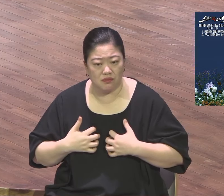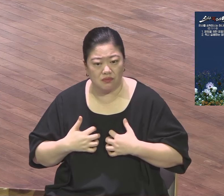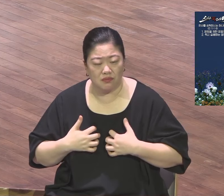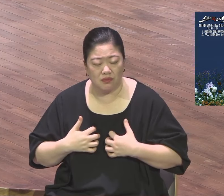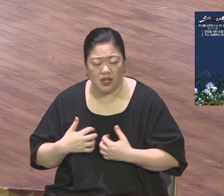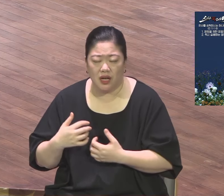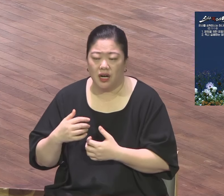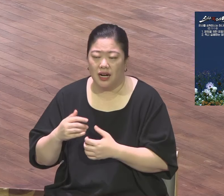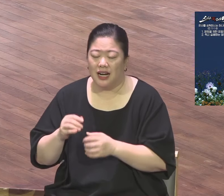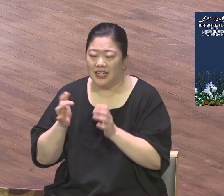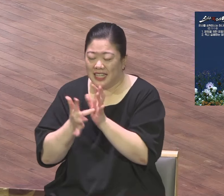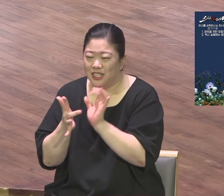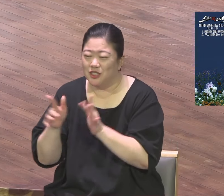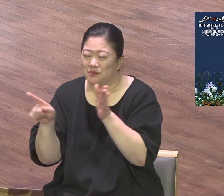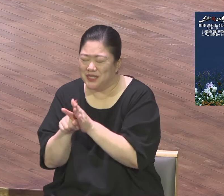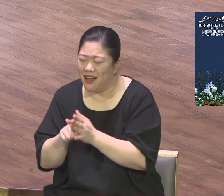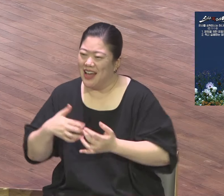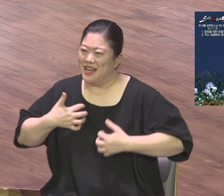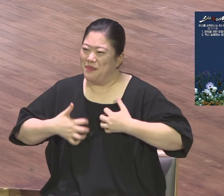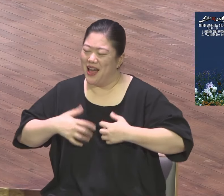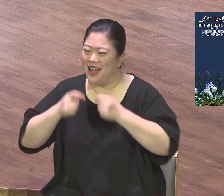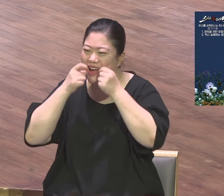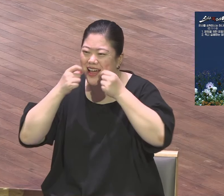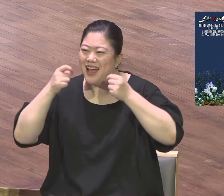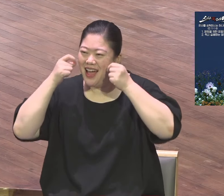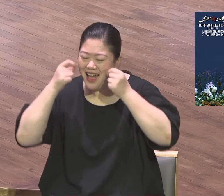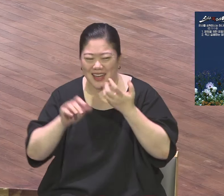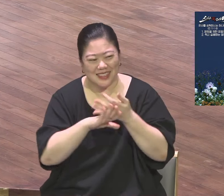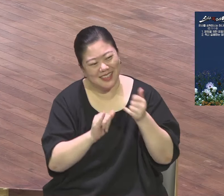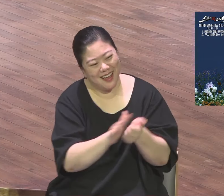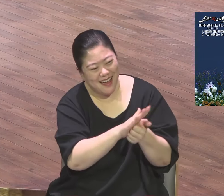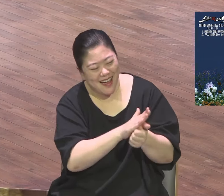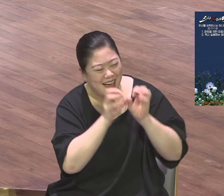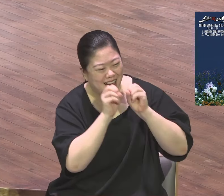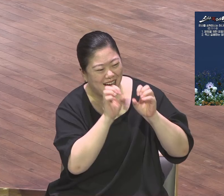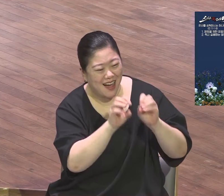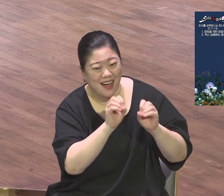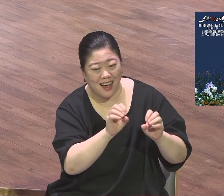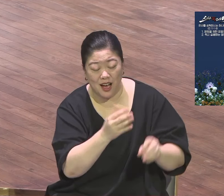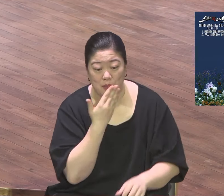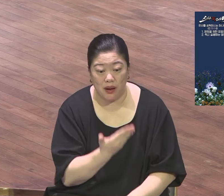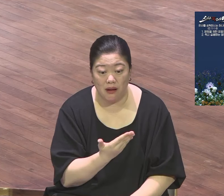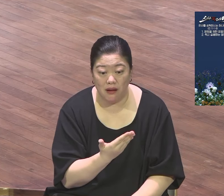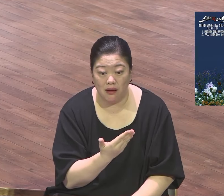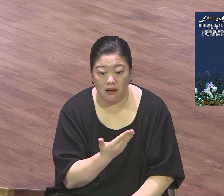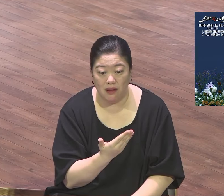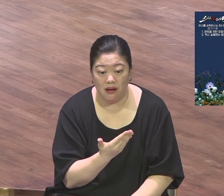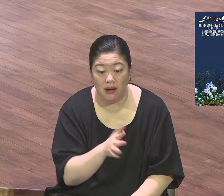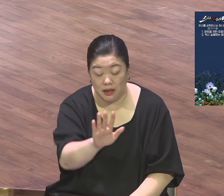즐거움과 기쁨. 사도 바울은 환난과 핍박 가운데서도 오히려 뭐요? 찬송했습니다.